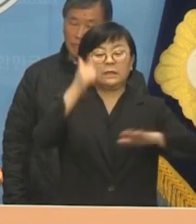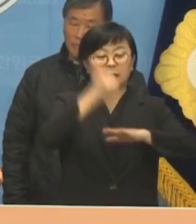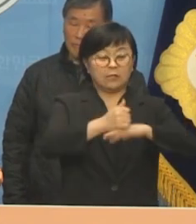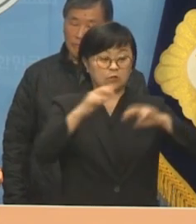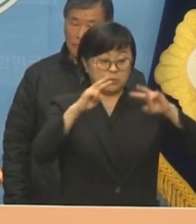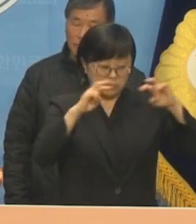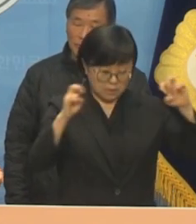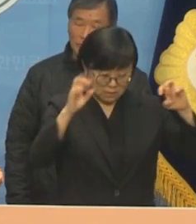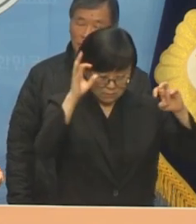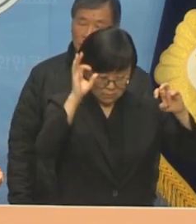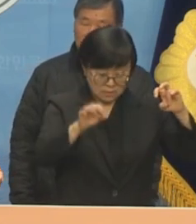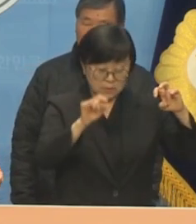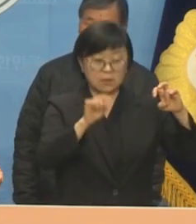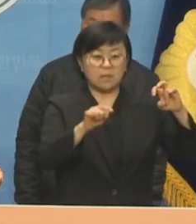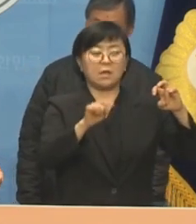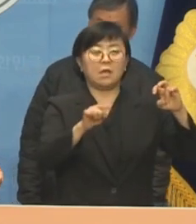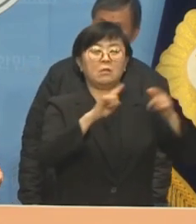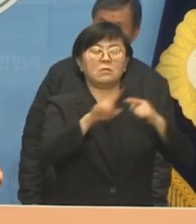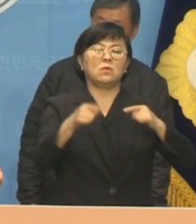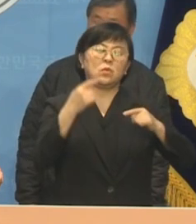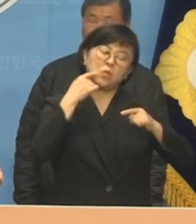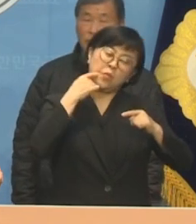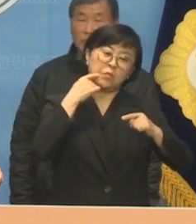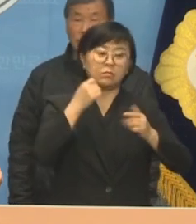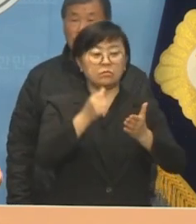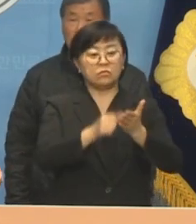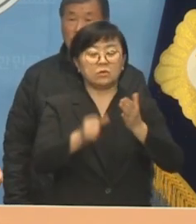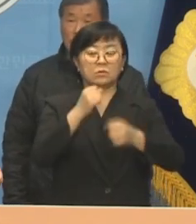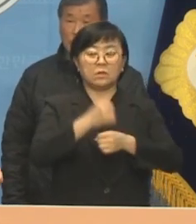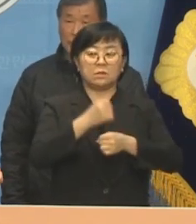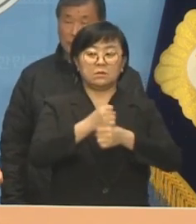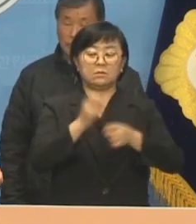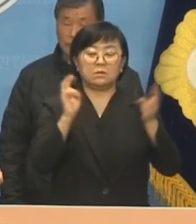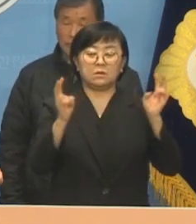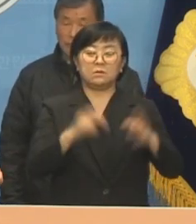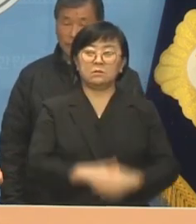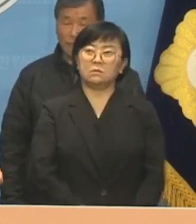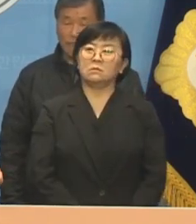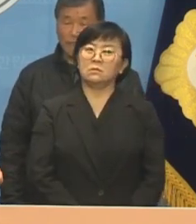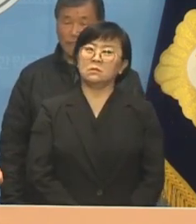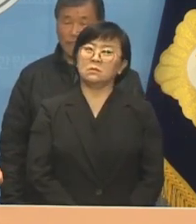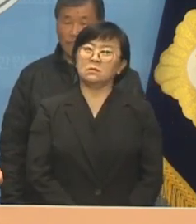보니 여기가 대량 살상무기를 제조하는 공장이었습니다.